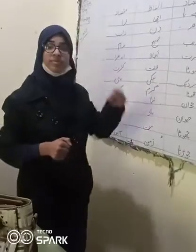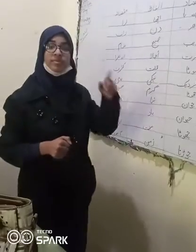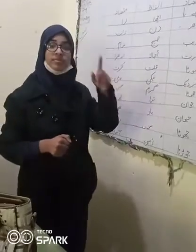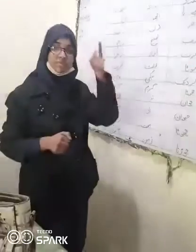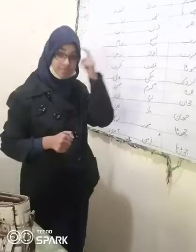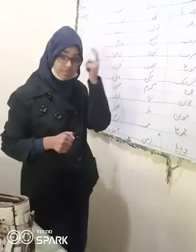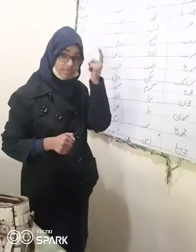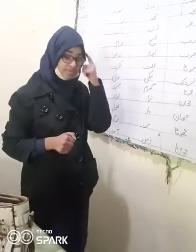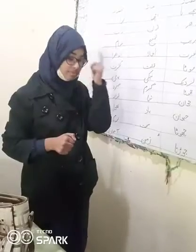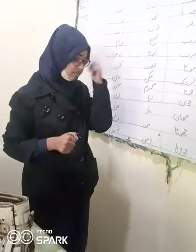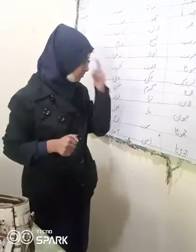याद